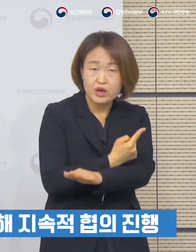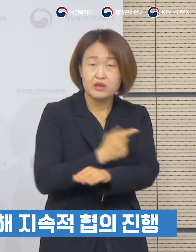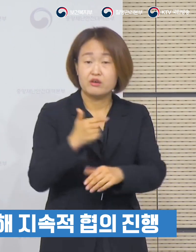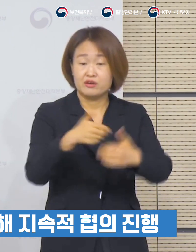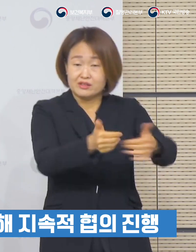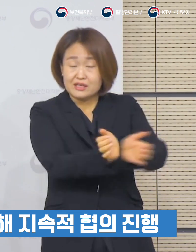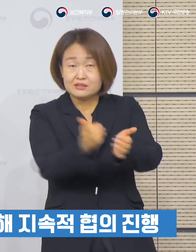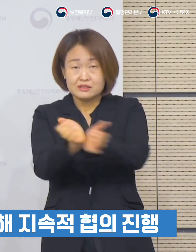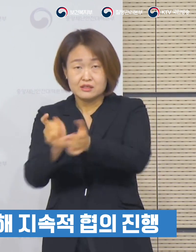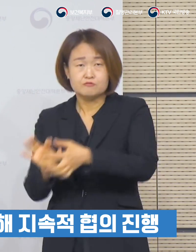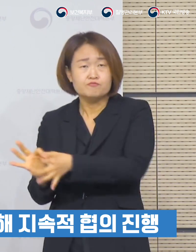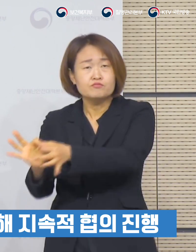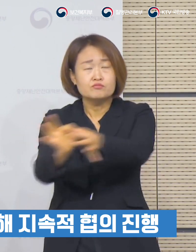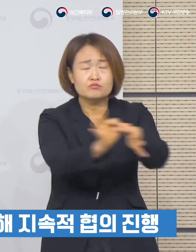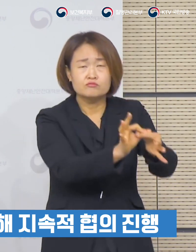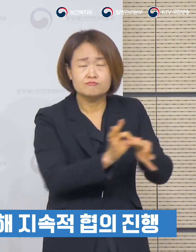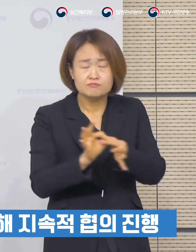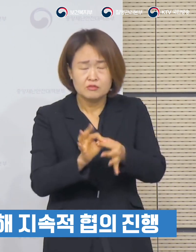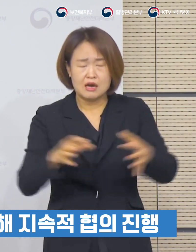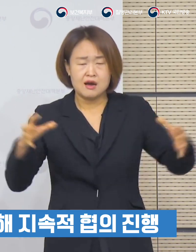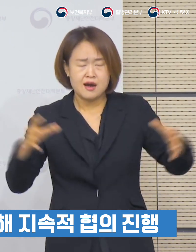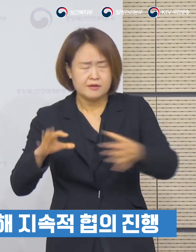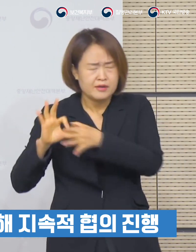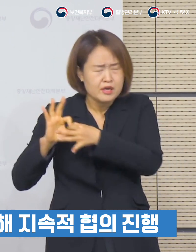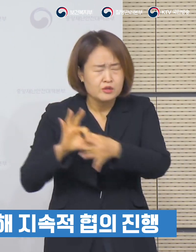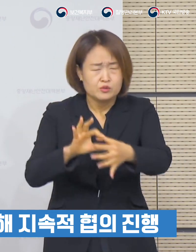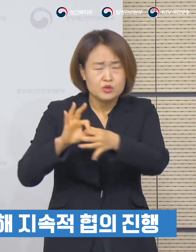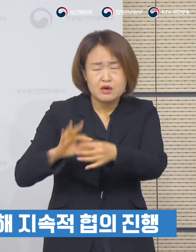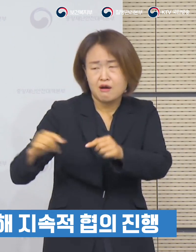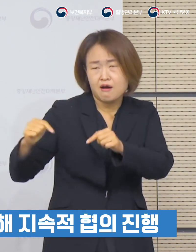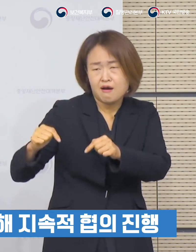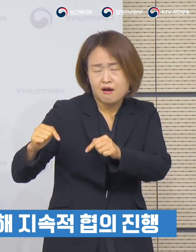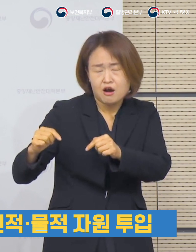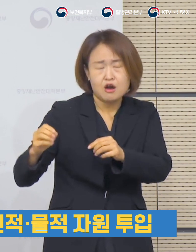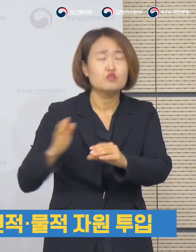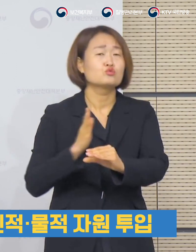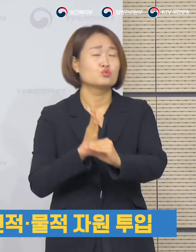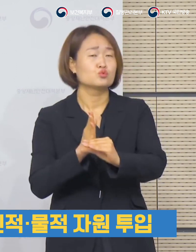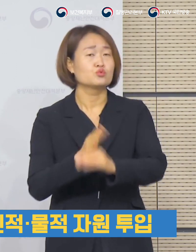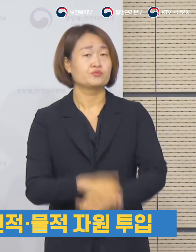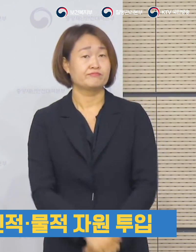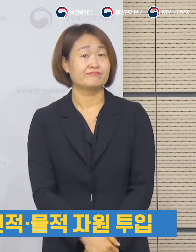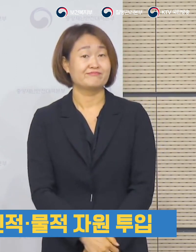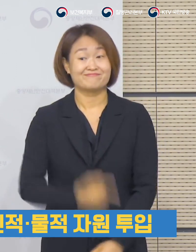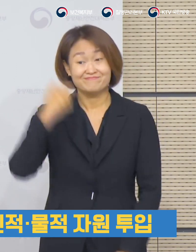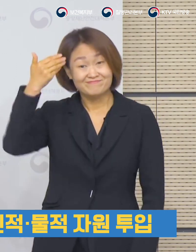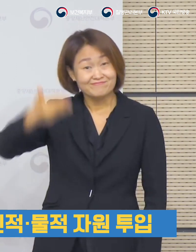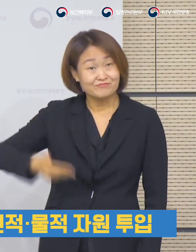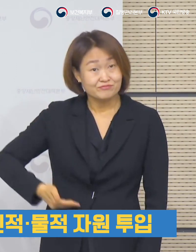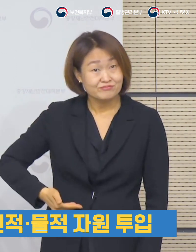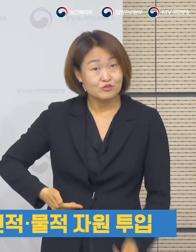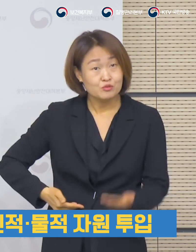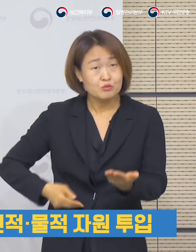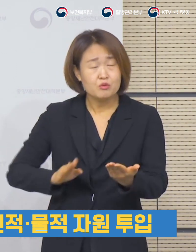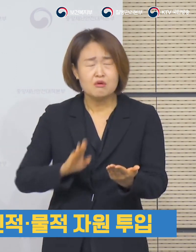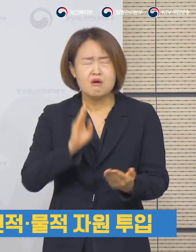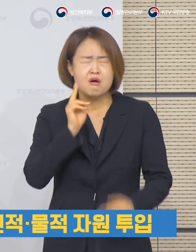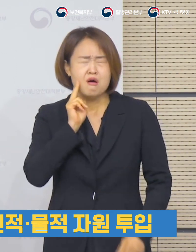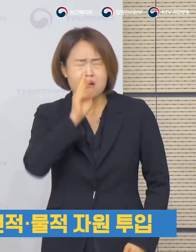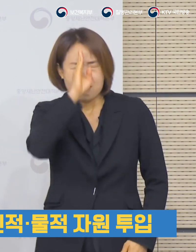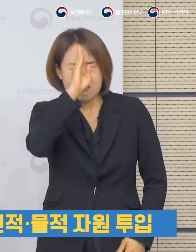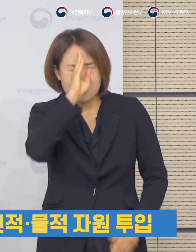협의체를 구성을 해서 꾸준히 협의를 진행을 하고 있습니다. 그 질문을 주셨던 중환자